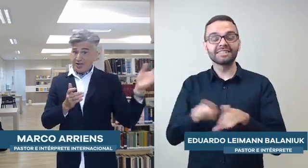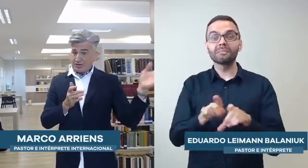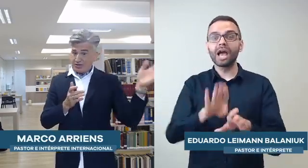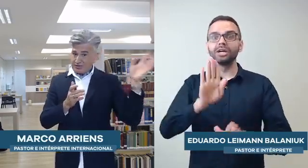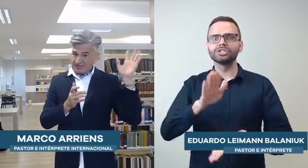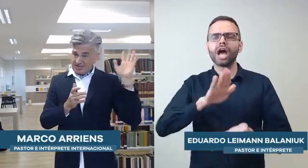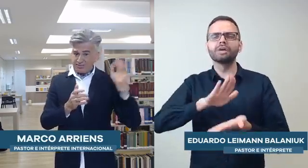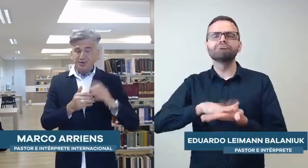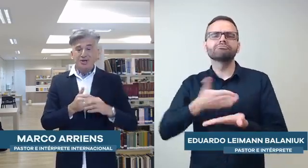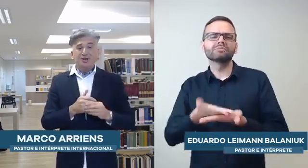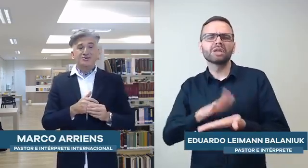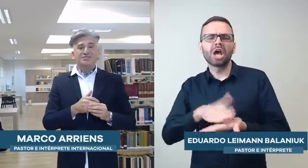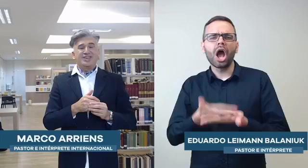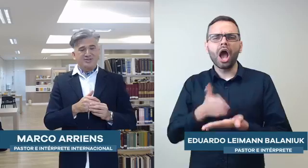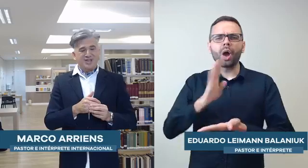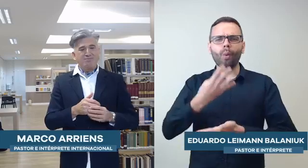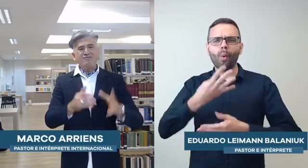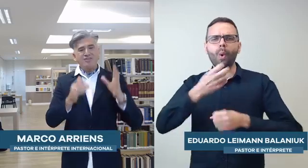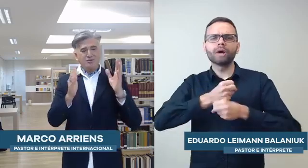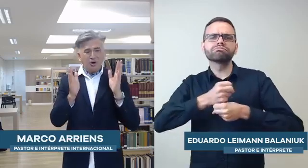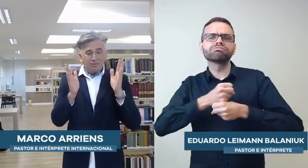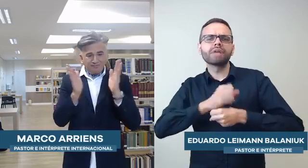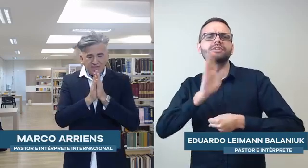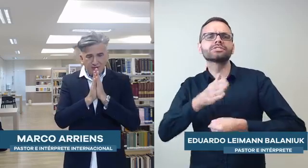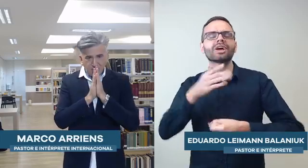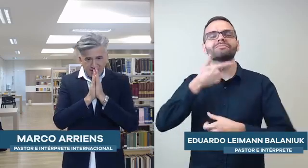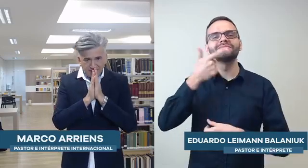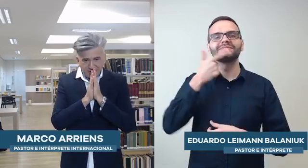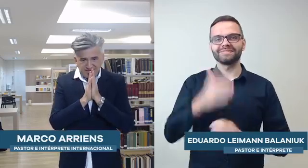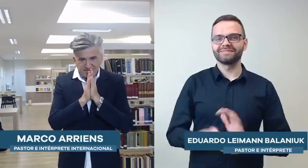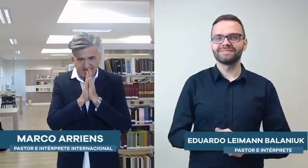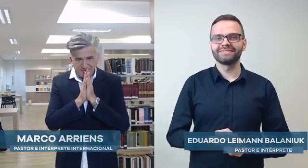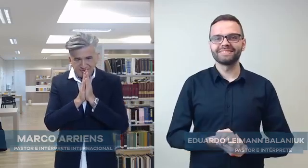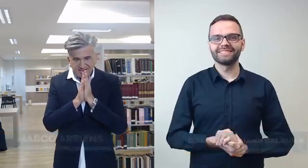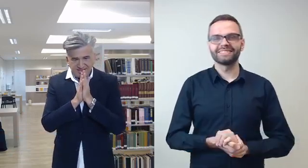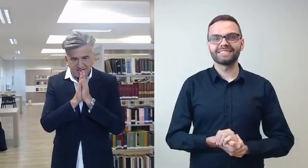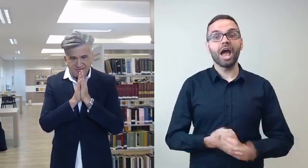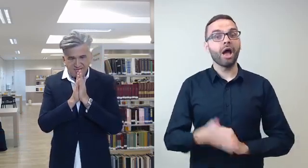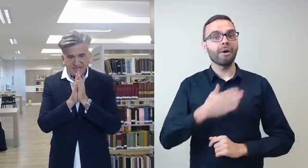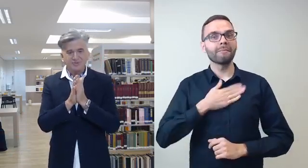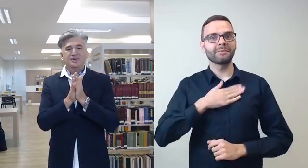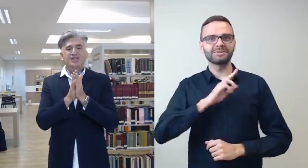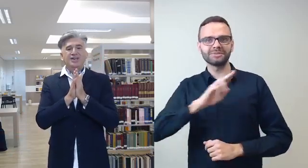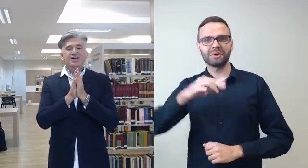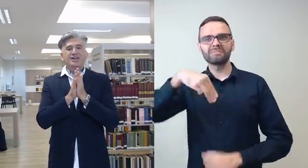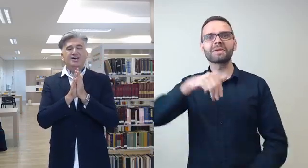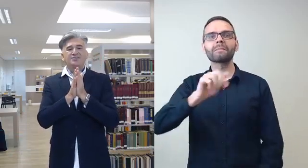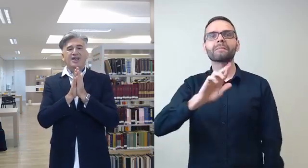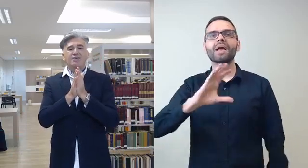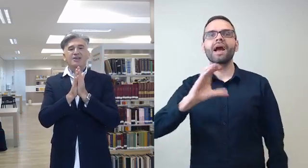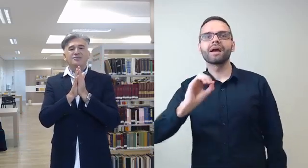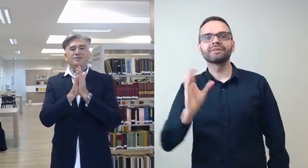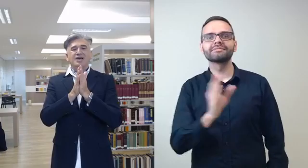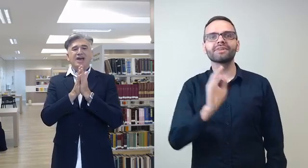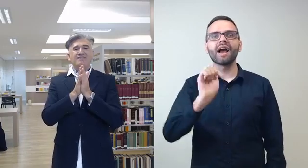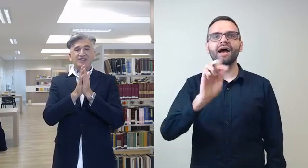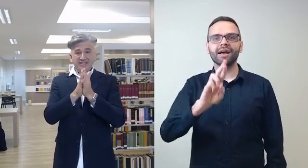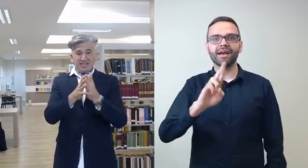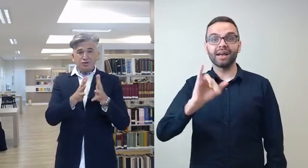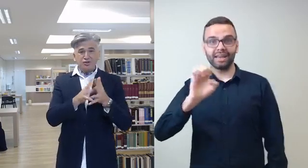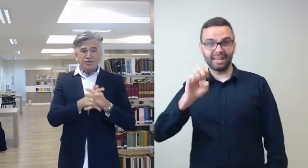interpretou 4 anos aí pro Sérgio, né? Bem-vindo. Bom, eu, Marco Arriens, aí você que está me vendo, trabalho